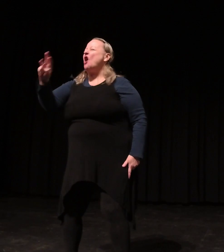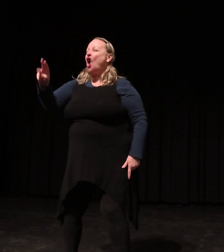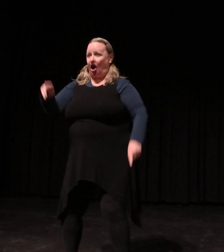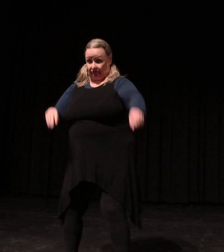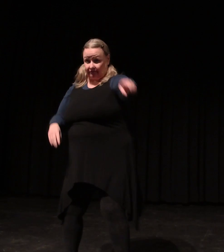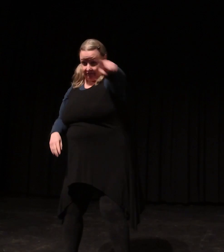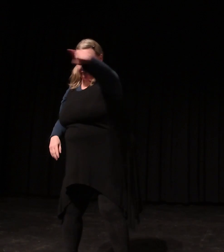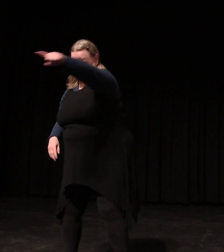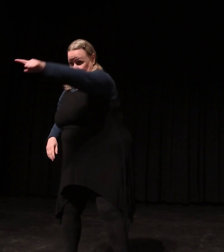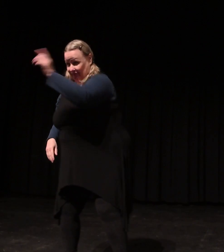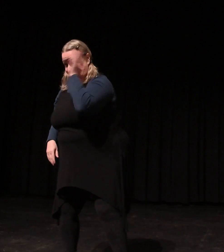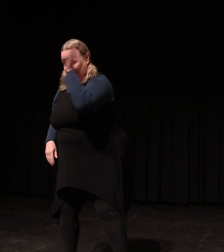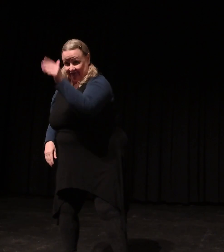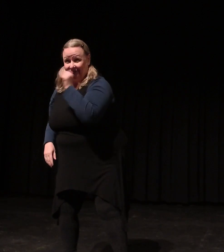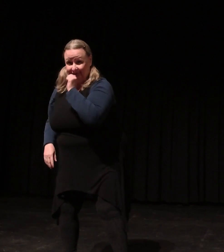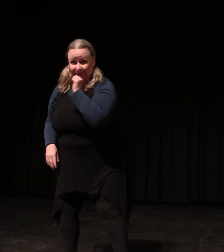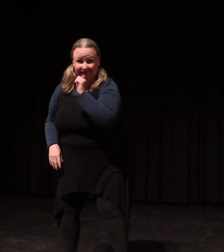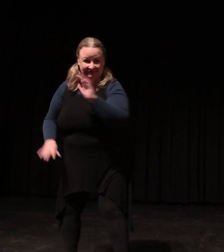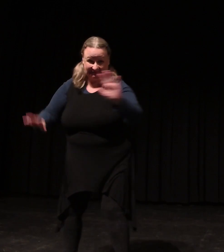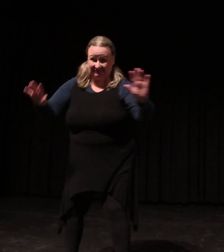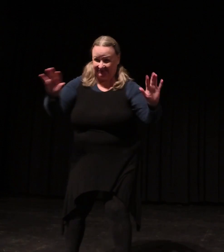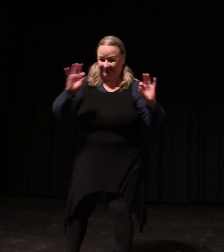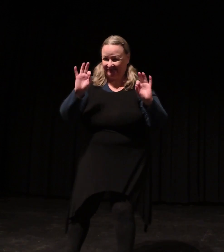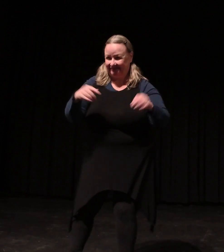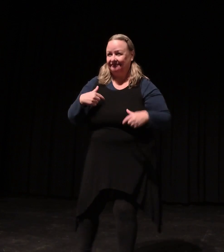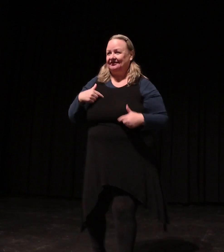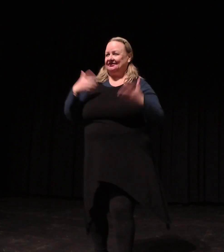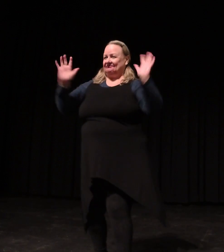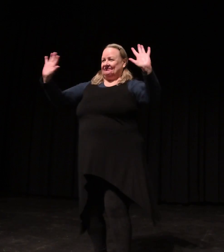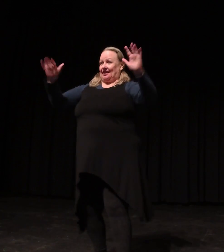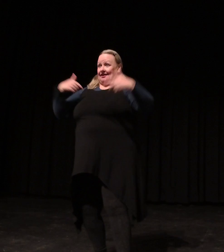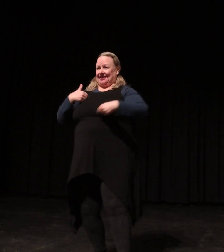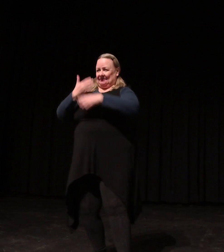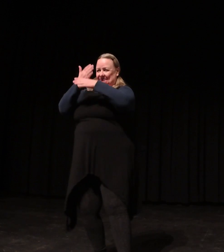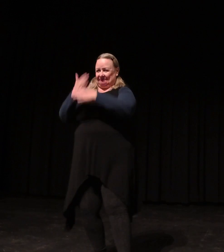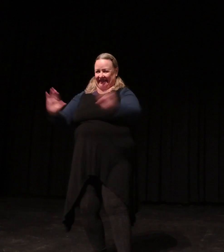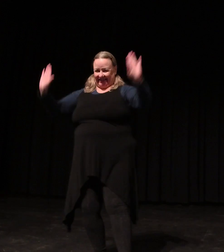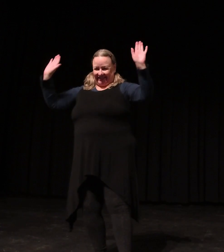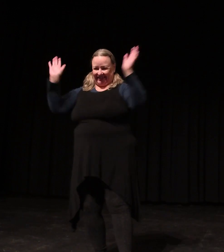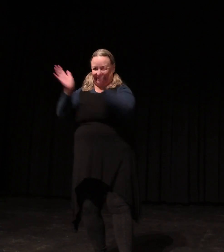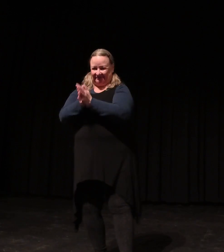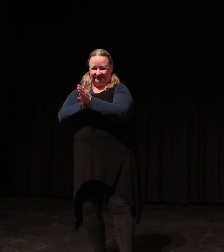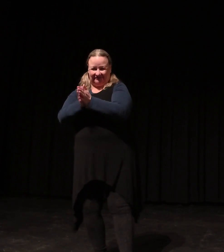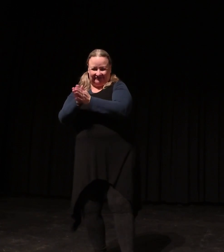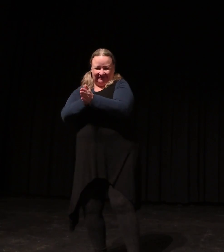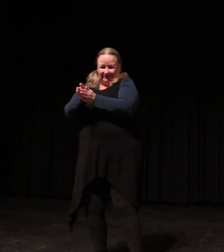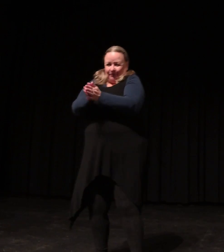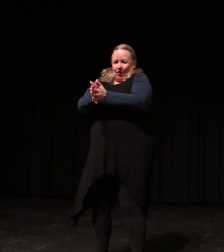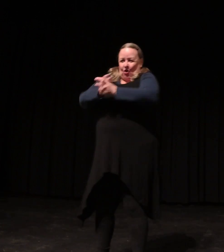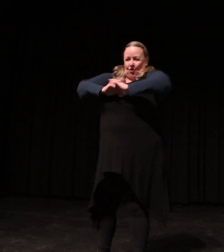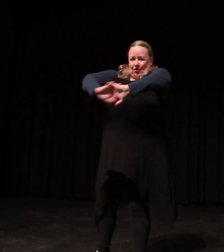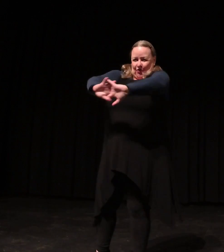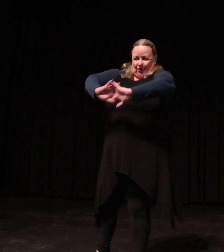veux que vous criez Timber, d'accord? Vous êtes prêtes? OK. Alors, je suis prête.